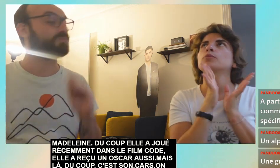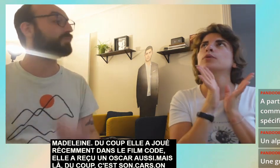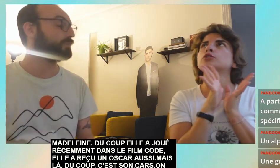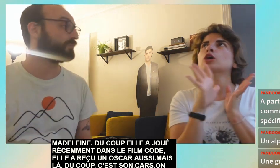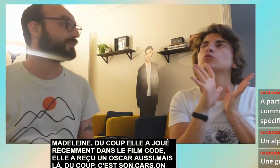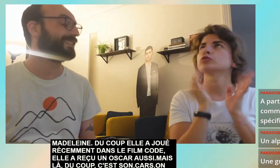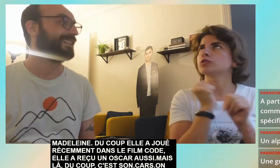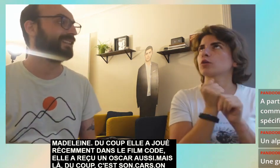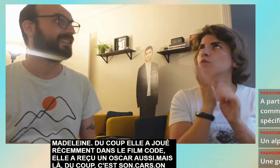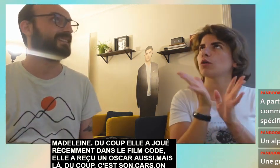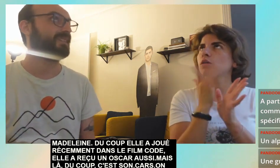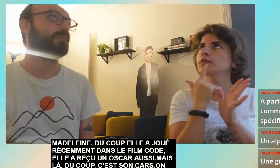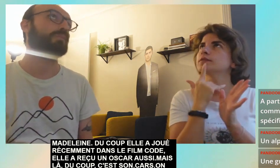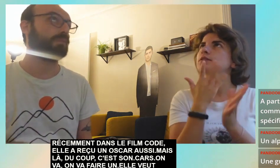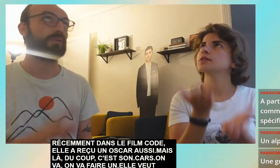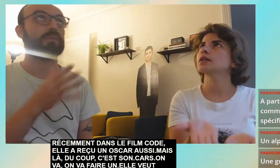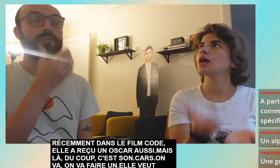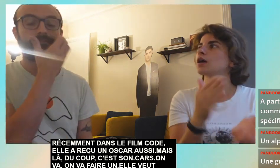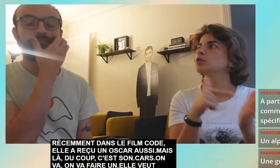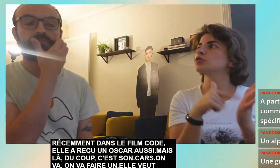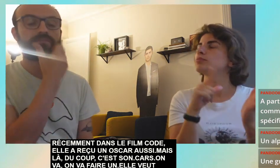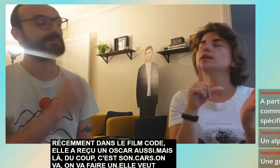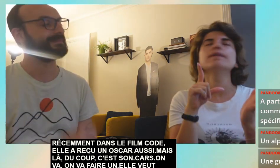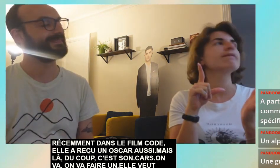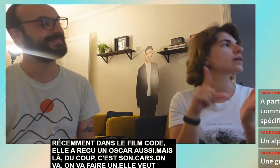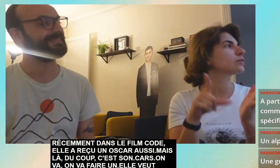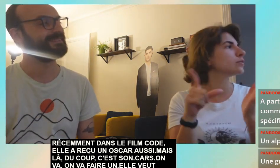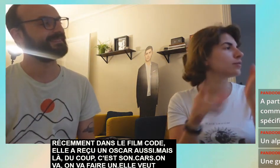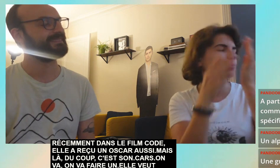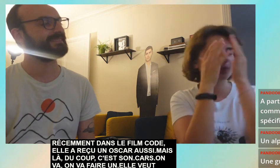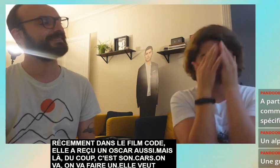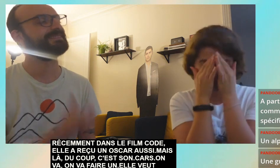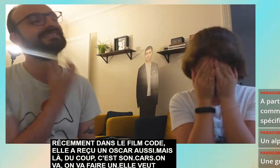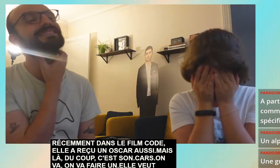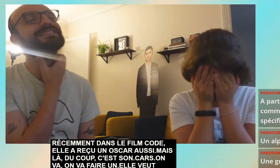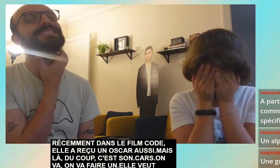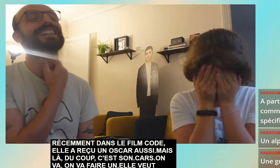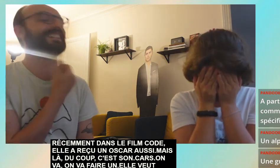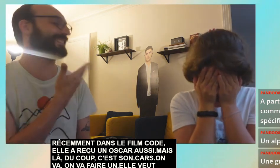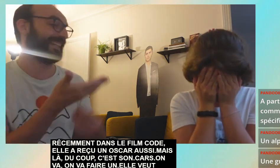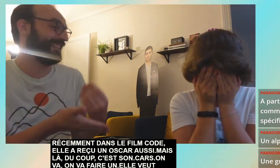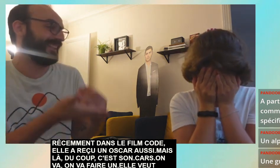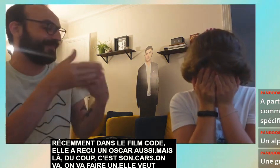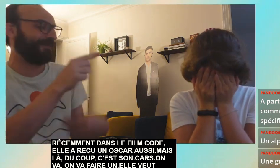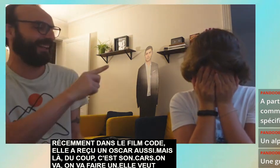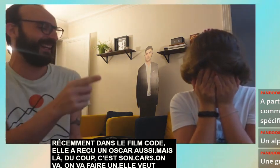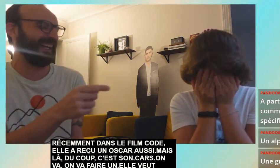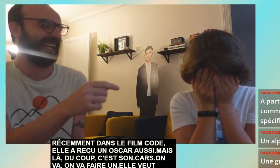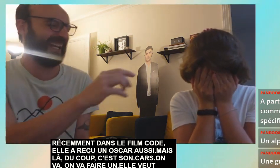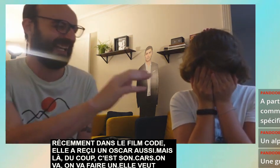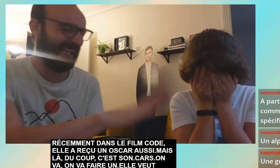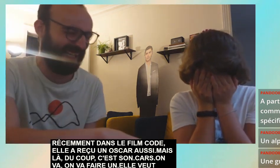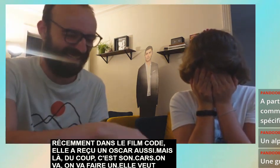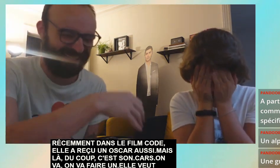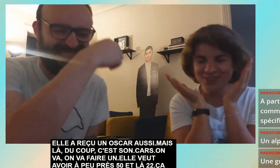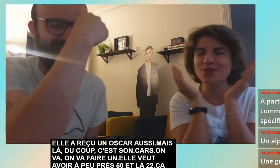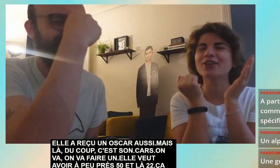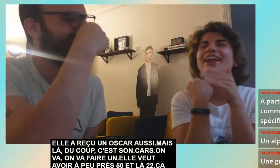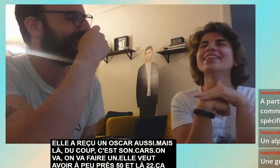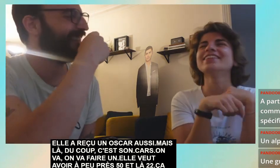près 55 ans. Et là, 2022, puis j'étais pas comme Ça n'aide pas. elle est née